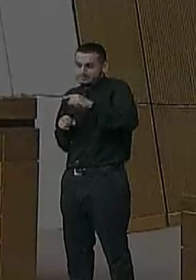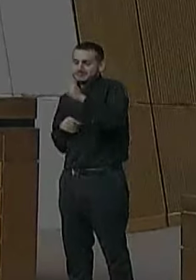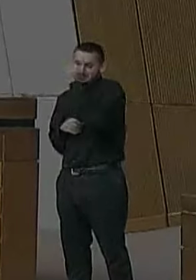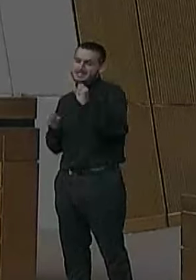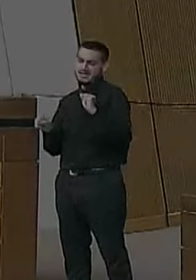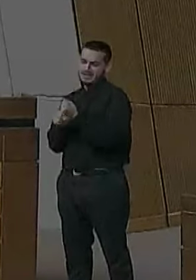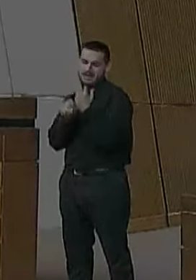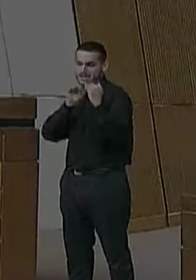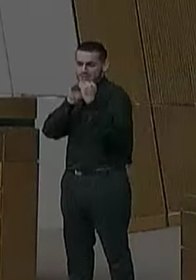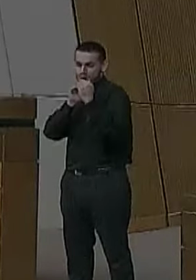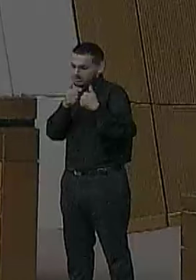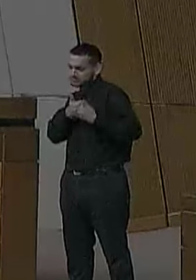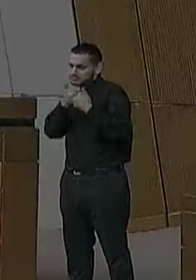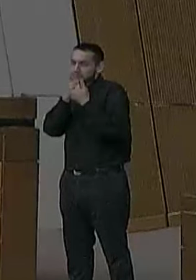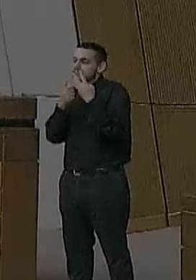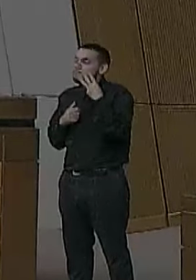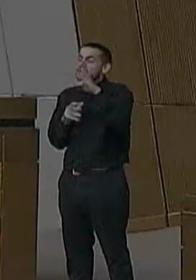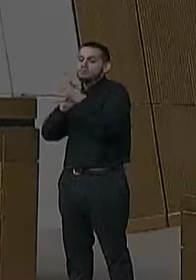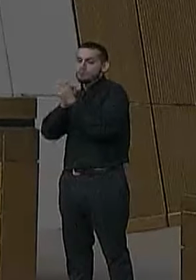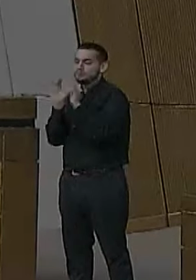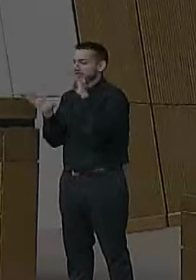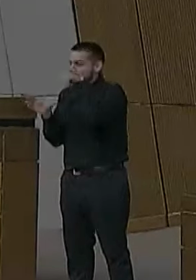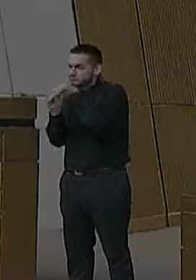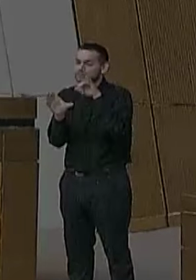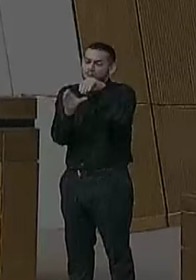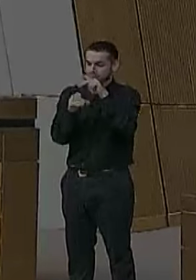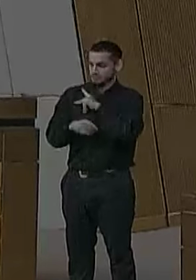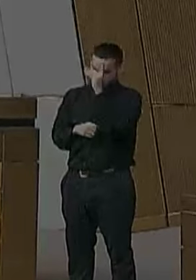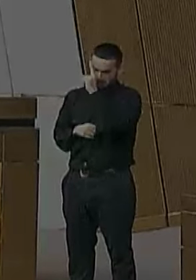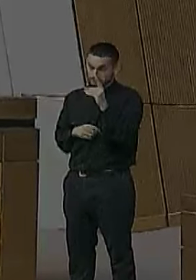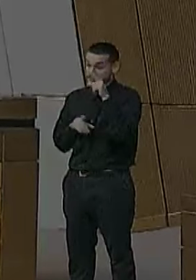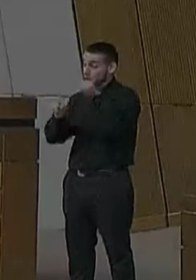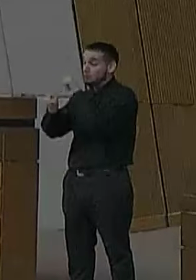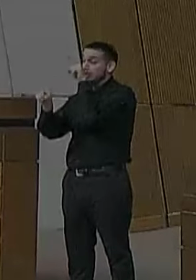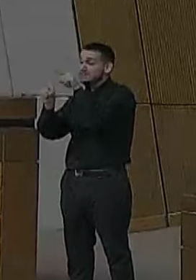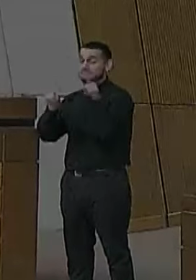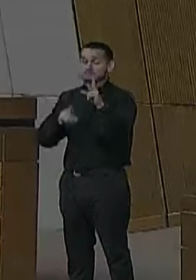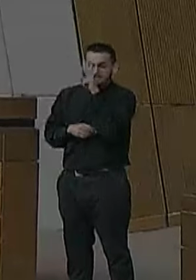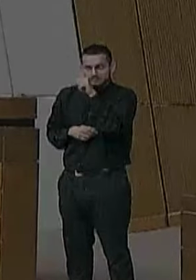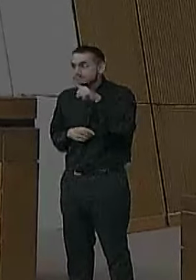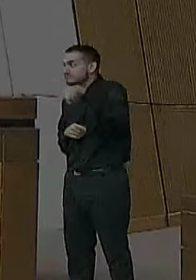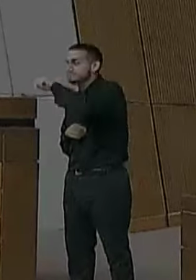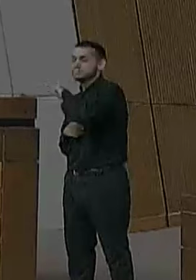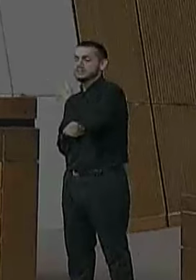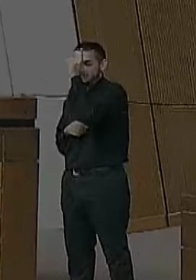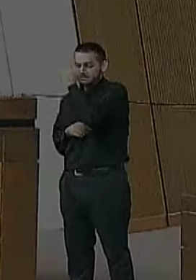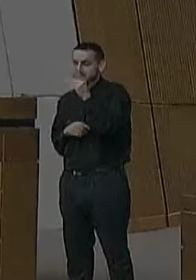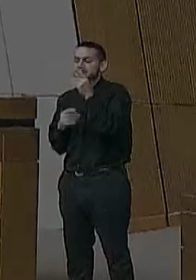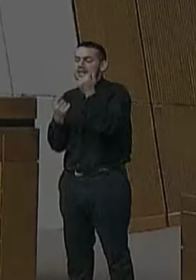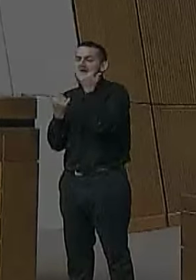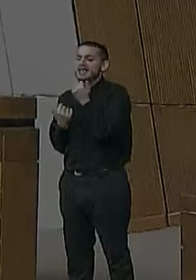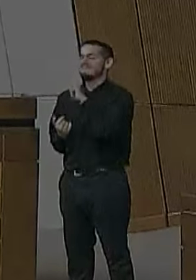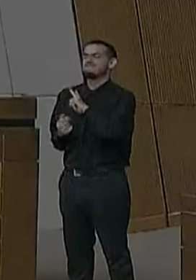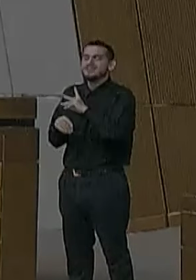genere mayor oportunidad de inclusión laboral de personas con discapacidad, ¿verdad? Siempre el objetivo es lograr que como personas con discapacidad nosotros